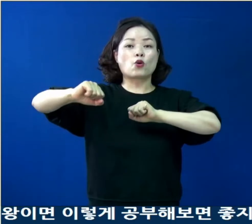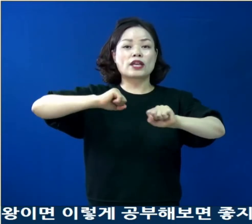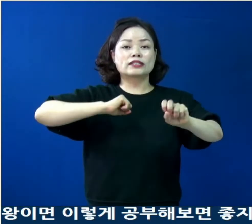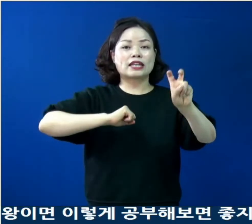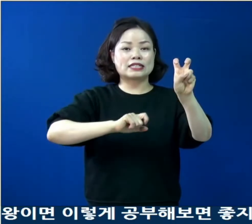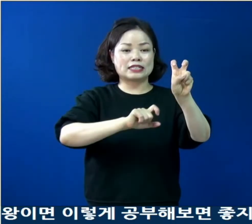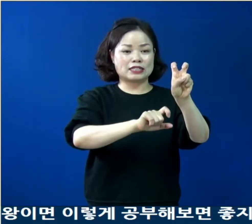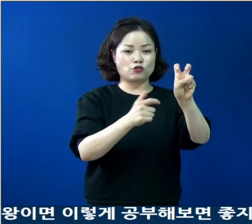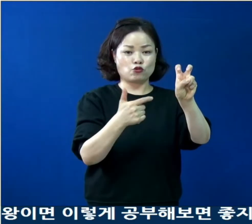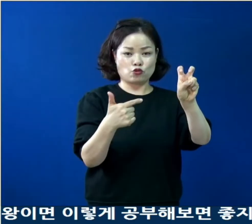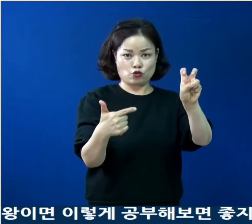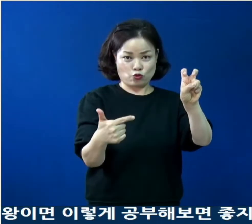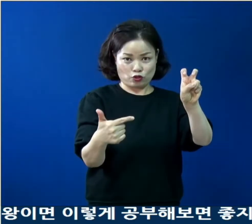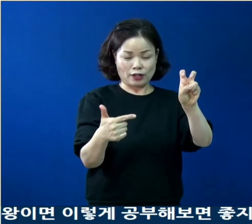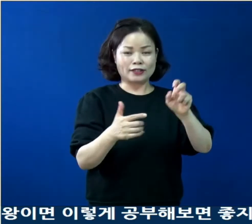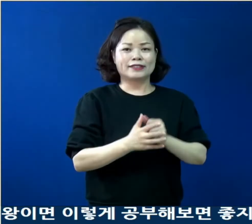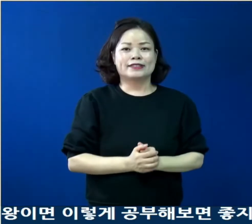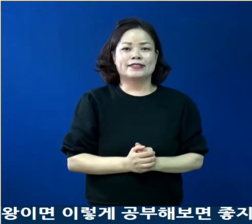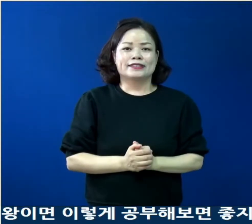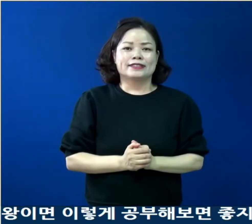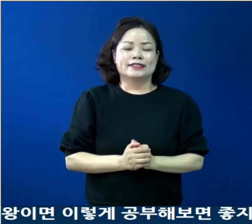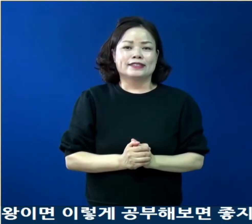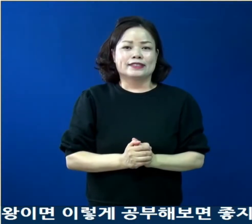사도행전 20장 6절.